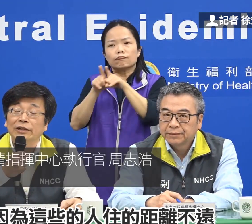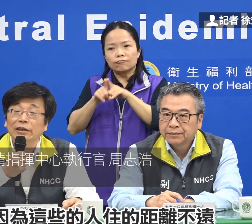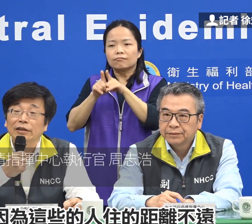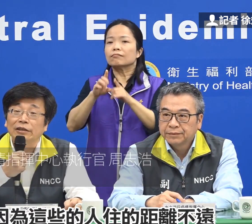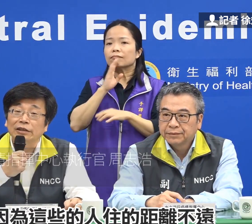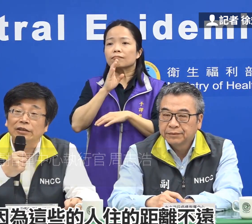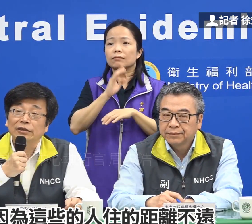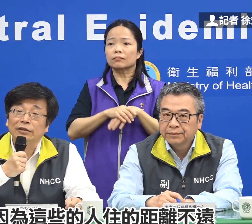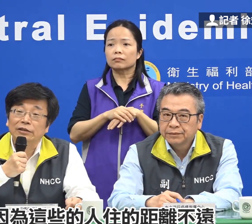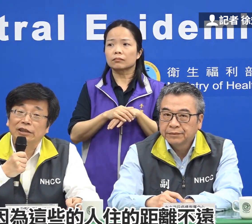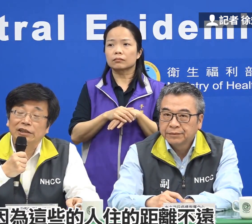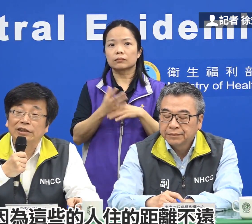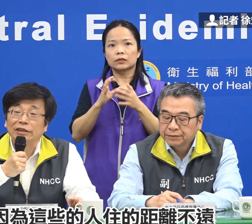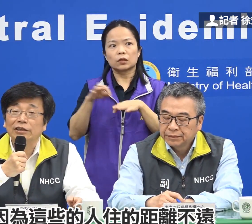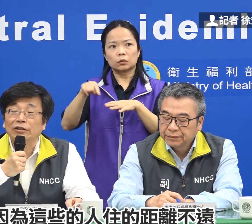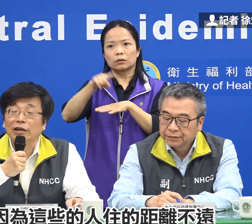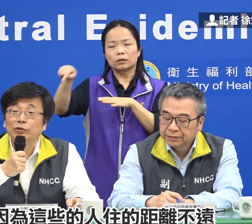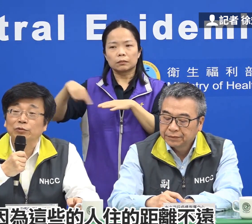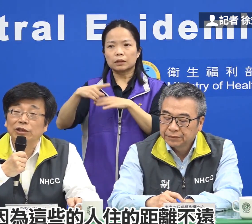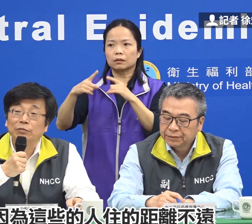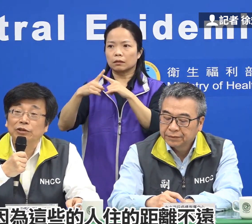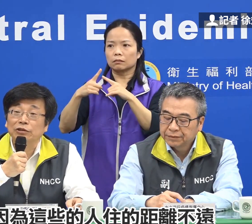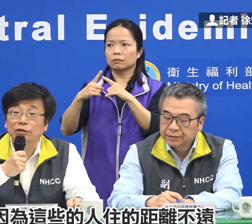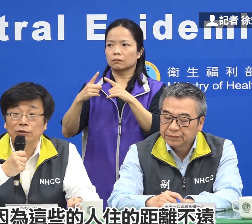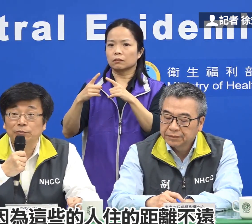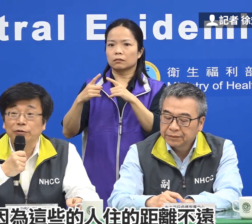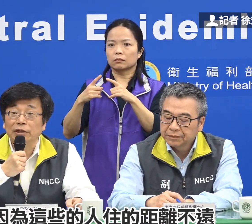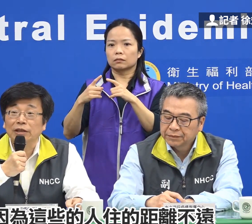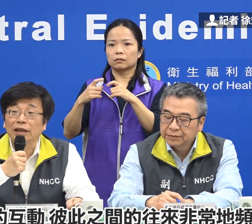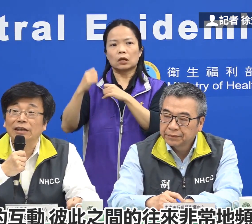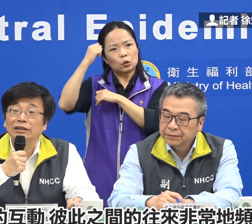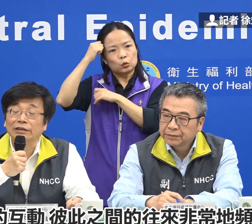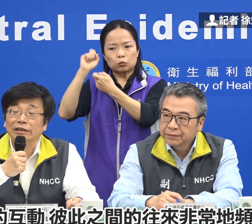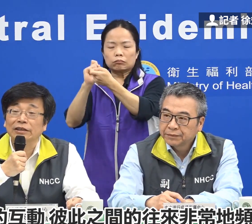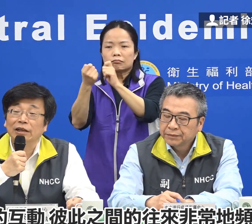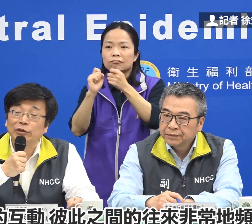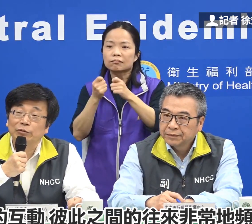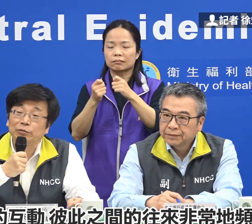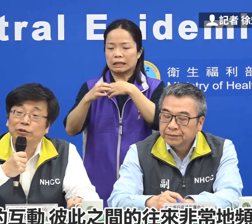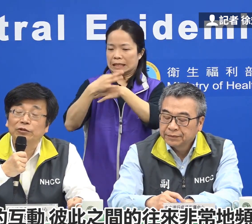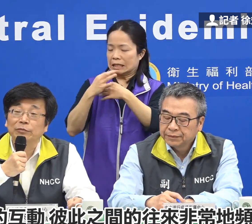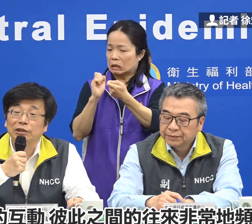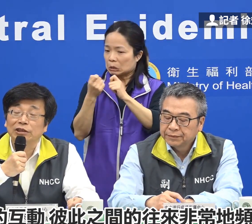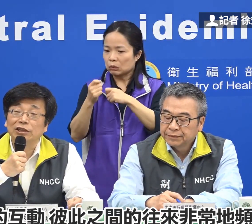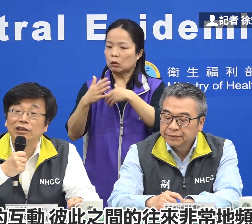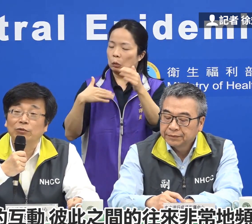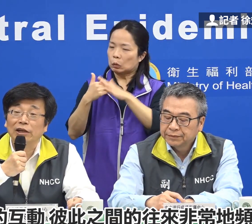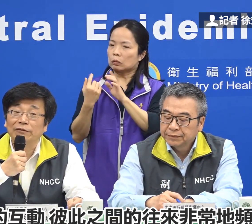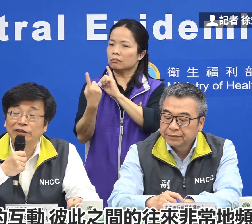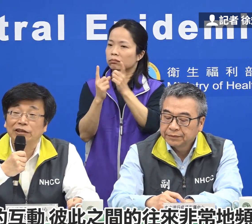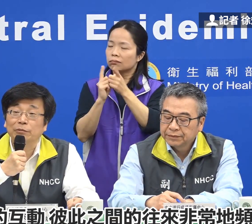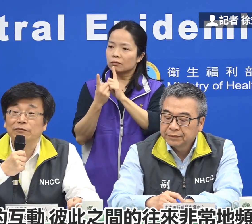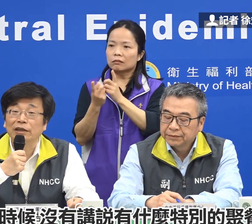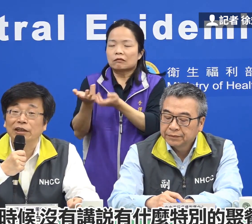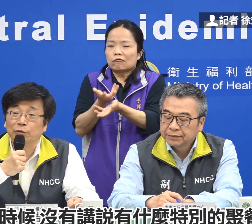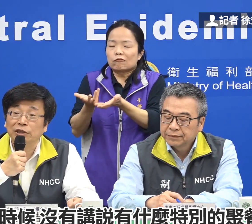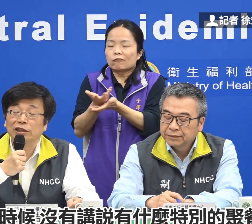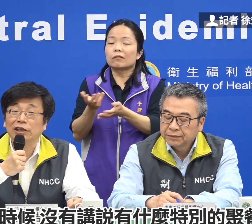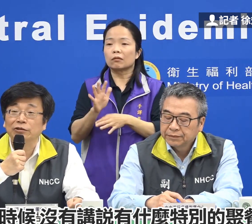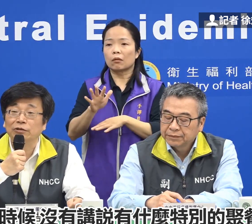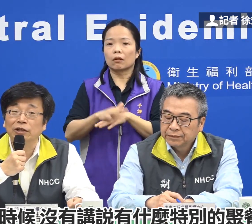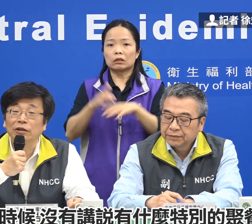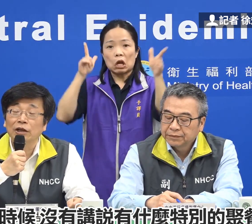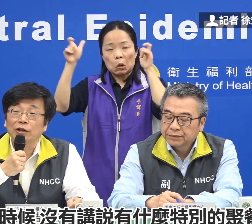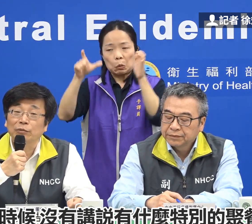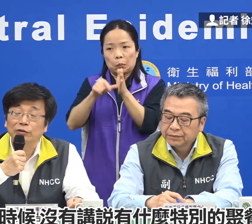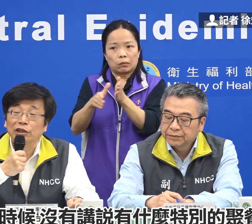为那个这些的人哈，他们住的距离不远，那这个他们的互动彼此间的往来非常的频繁。那过年的